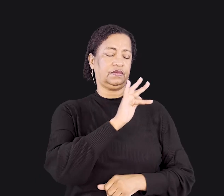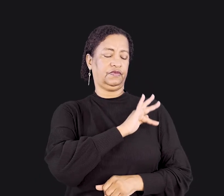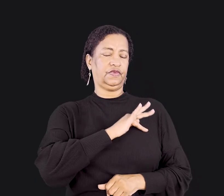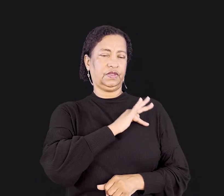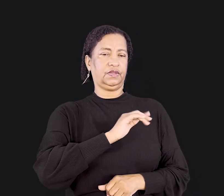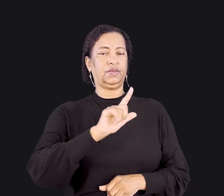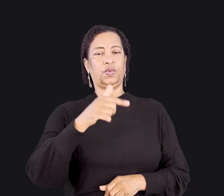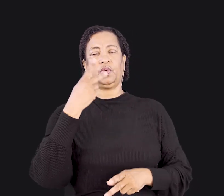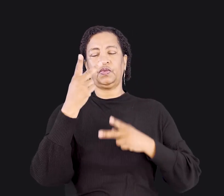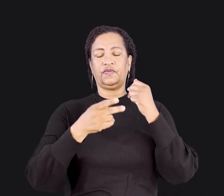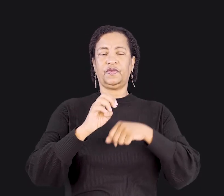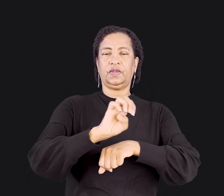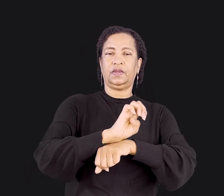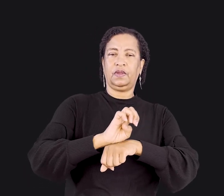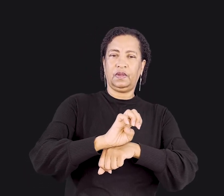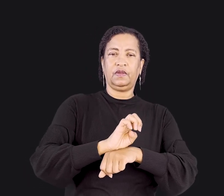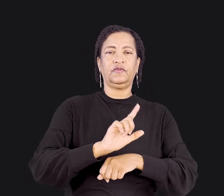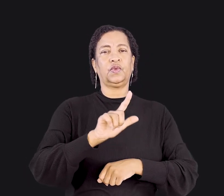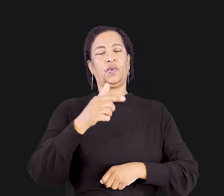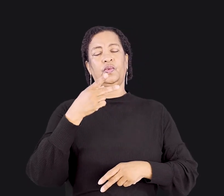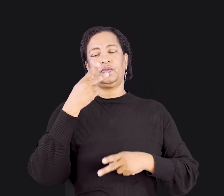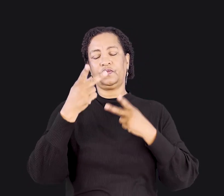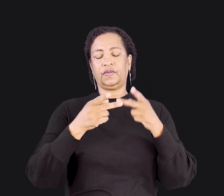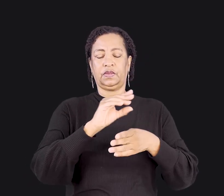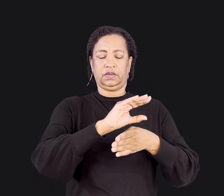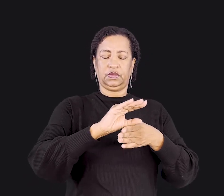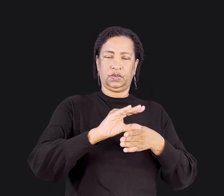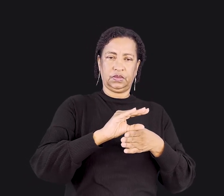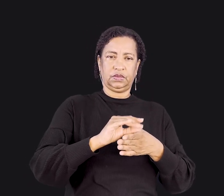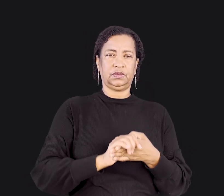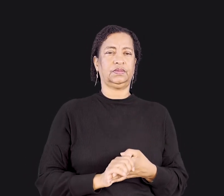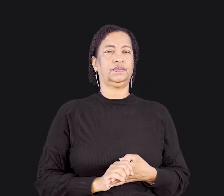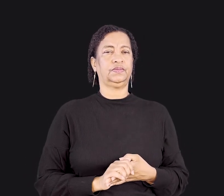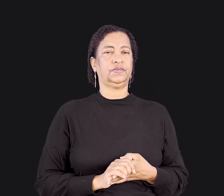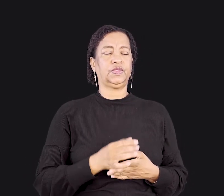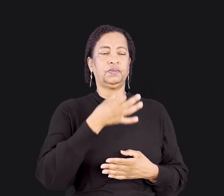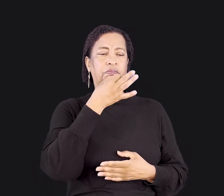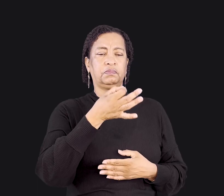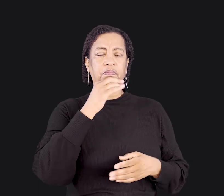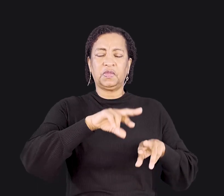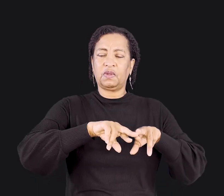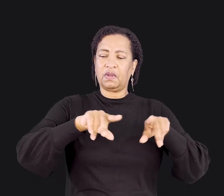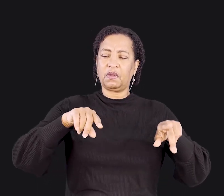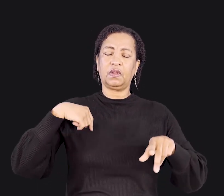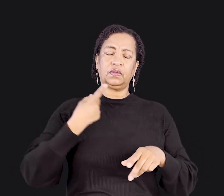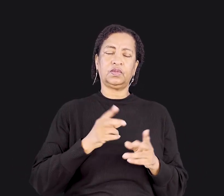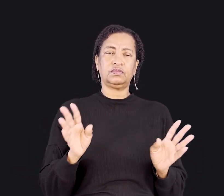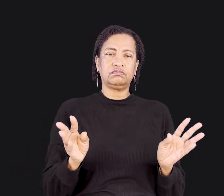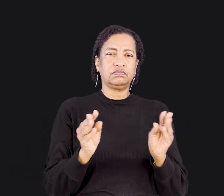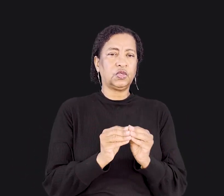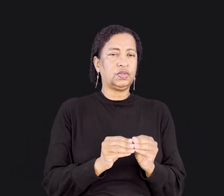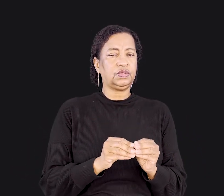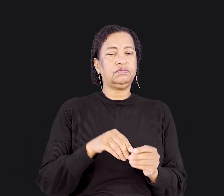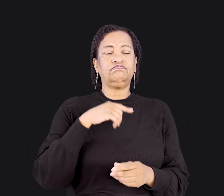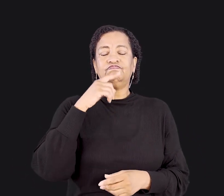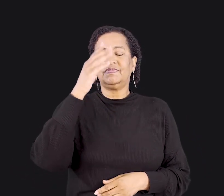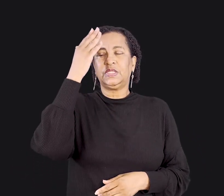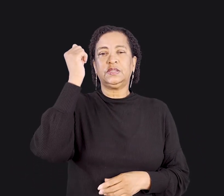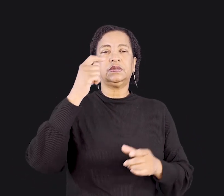Filipos, outros em Éfeso e outros em Corinto. Diante de tantas opiniões, só podemos concluir que ninguém sabe onde ele